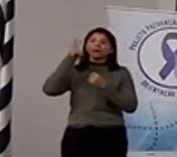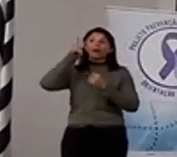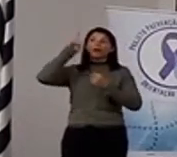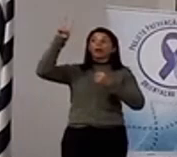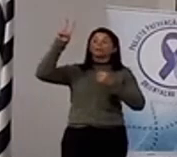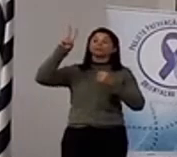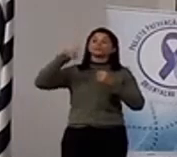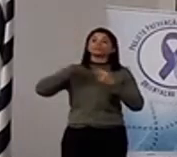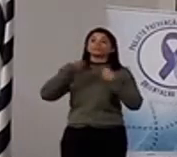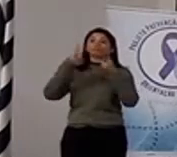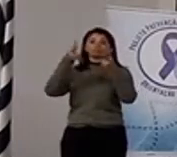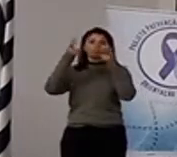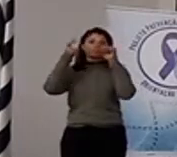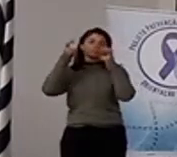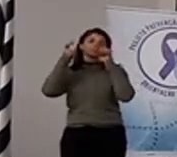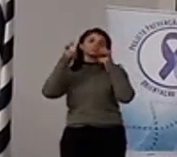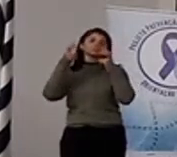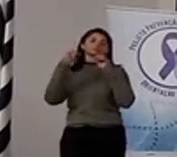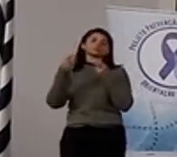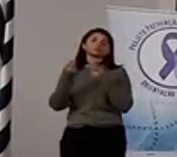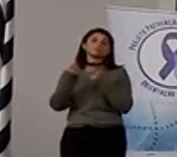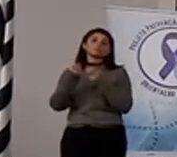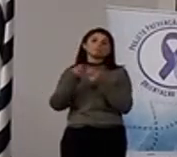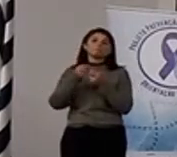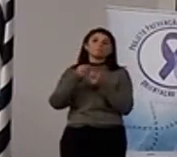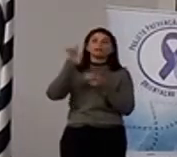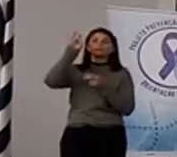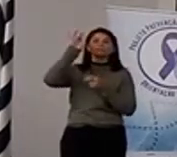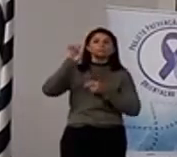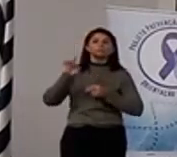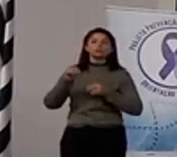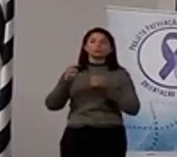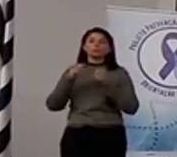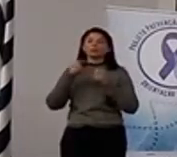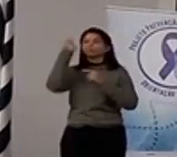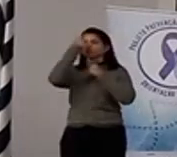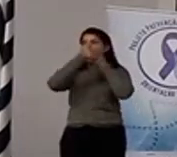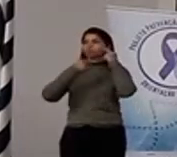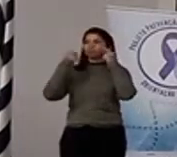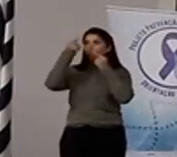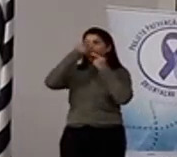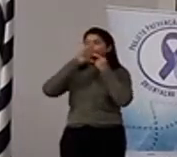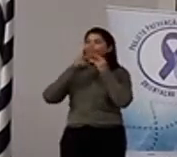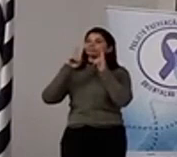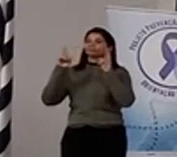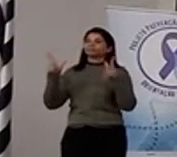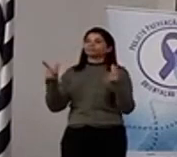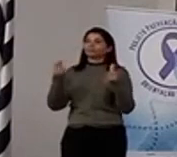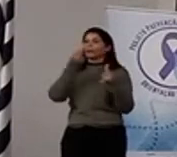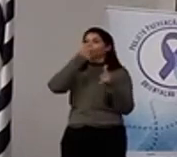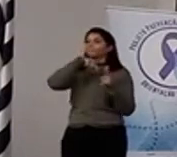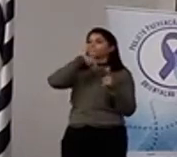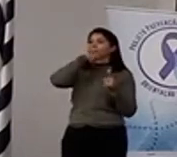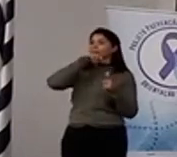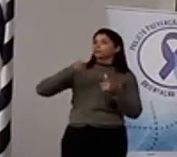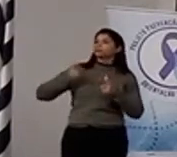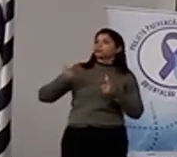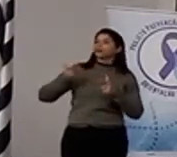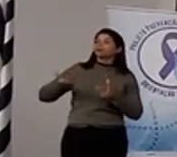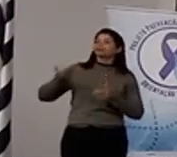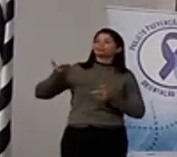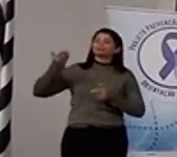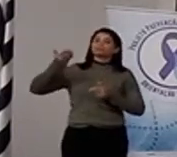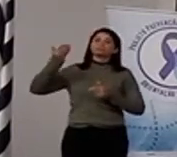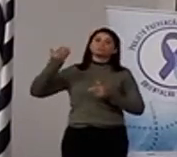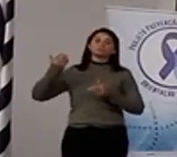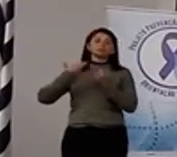aqui, especialmente, assim, outros casos na família, um rostinho diferente, pais de uma certa idade, certo? Isso são coisas